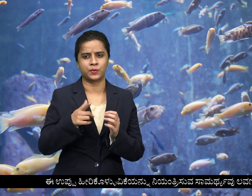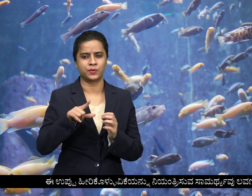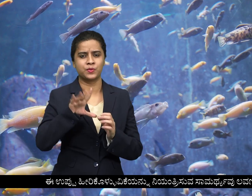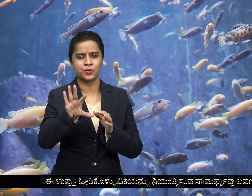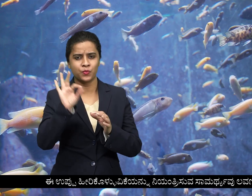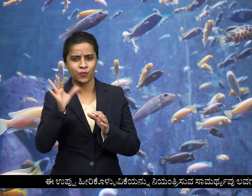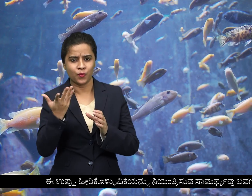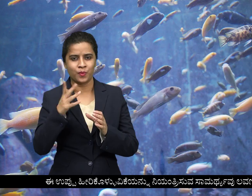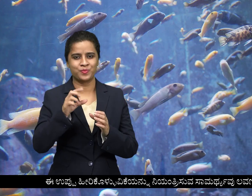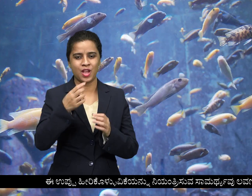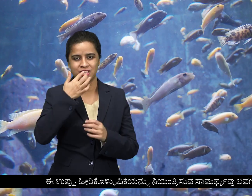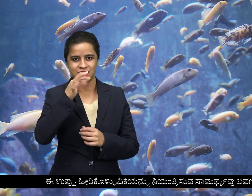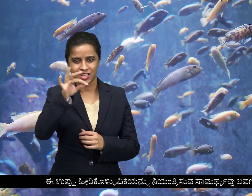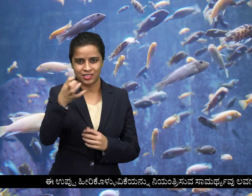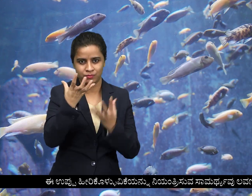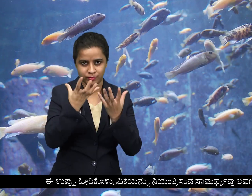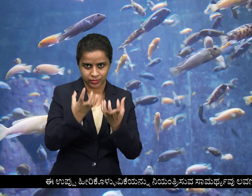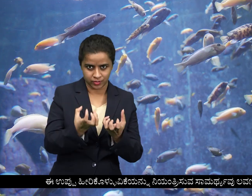ನಿಯಂತ್ರಿಸುವ ಸಾಮರ್ಥ್ಯವು ಲವಣಯುಕ್ತ ನೀರಿಗೆ